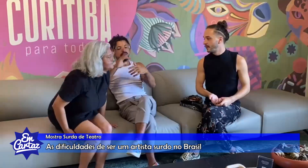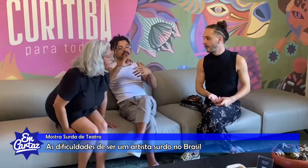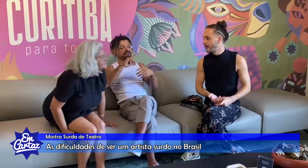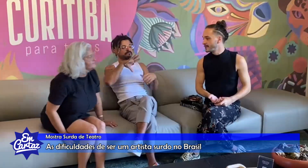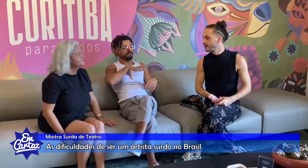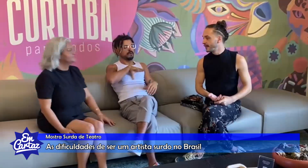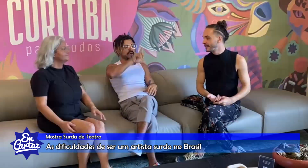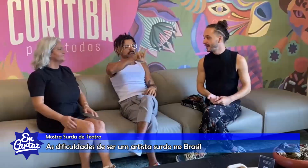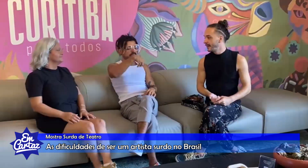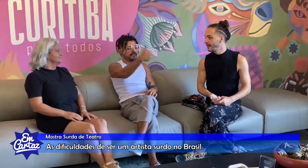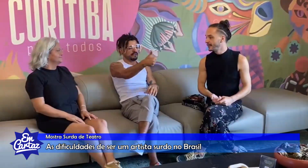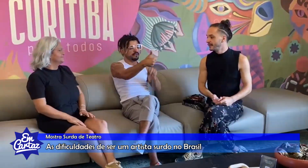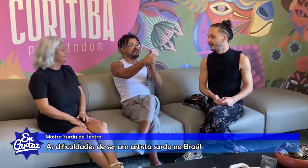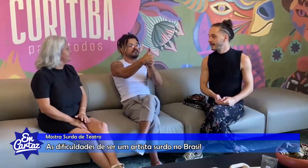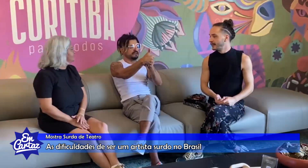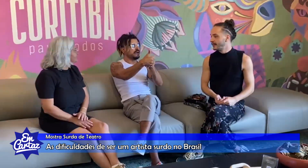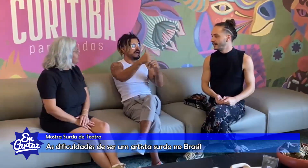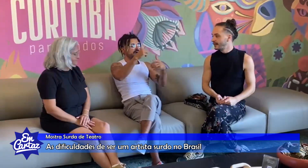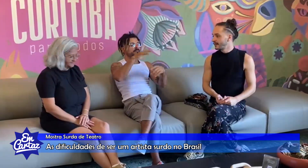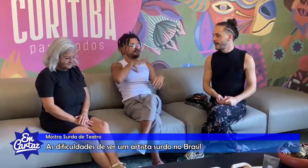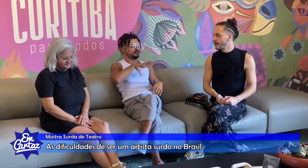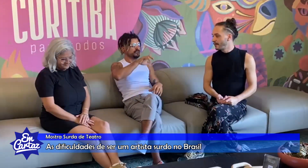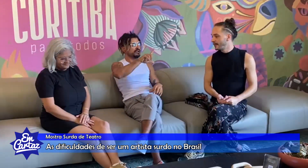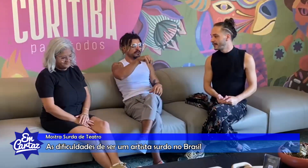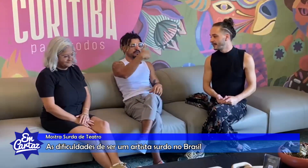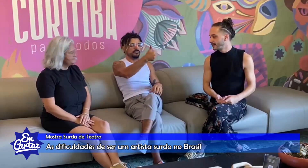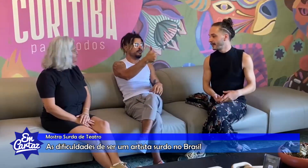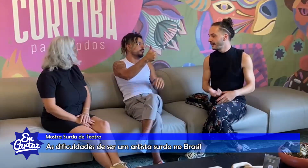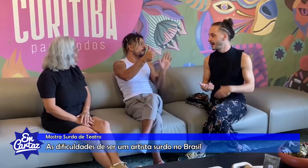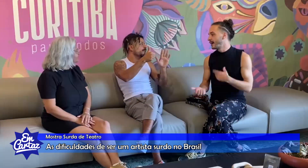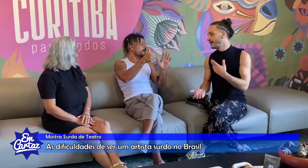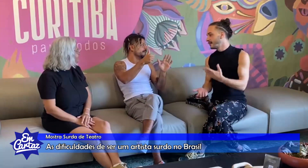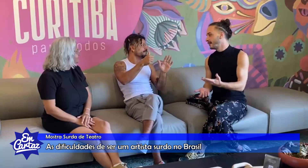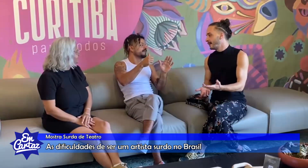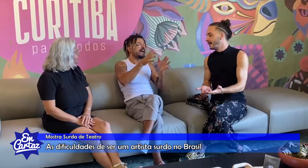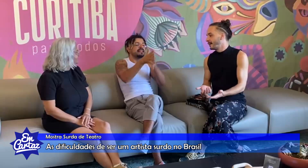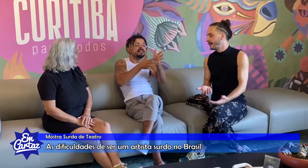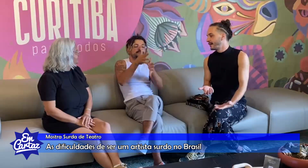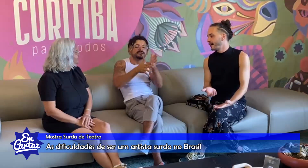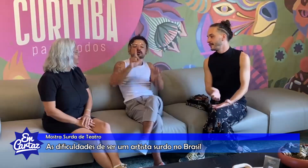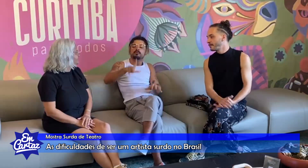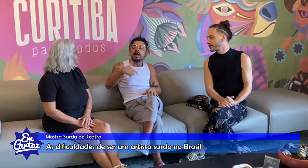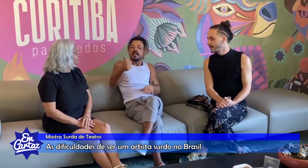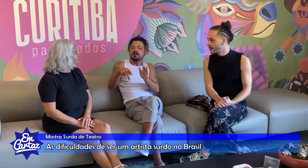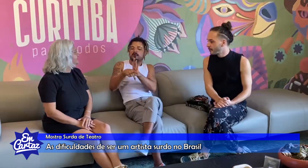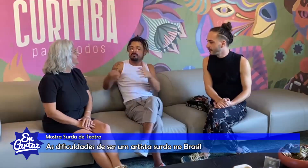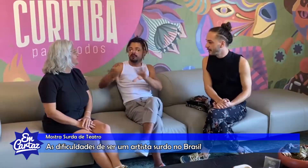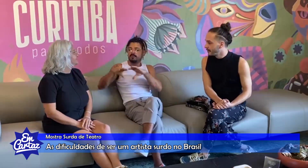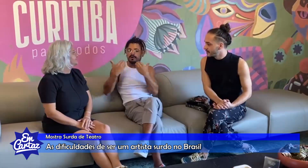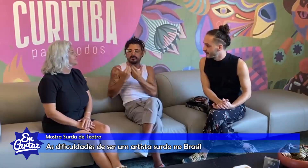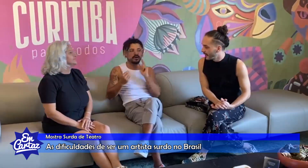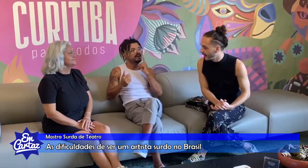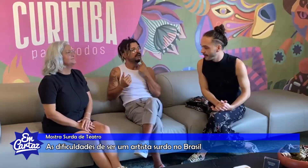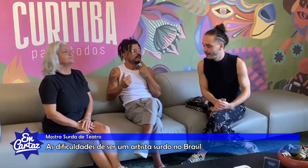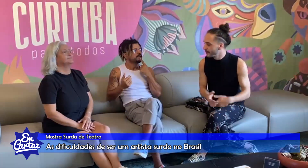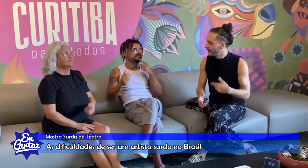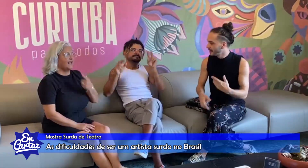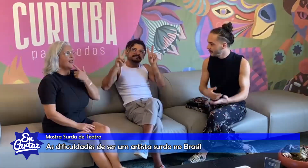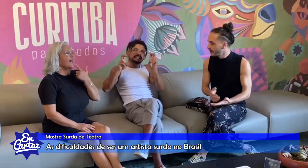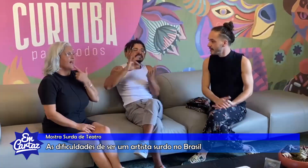O Brasil, né, tem a lei que regulamenta a língua portuguesa como língua de sinais, a primeira língua, e